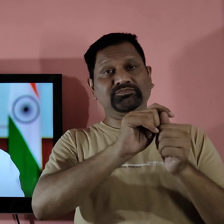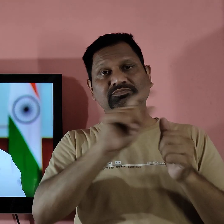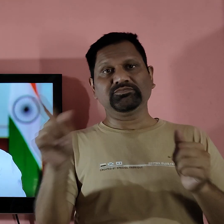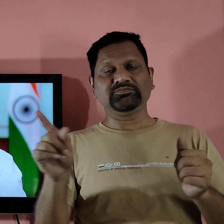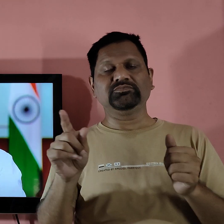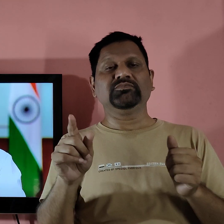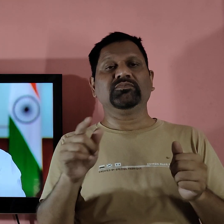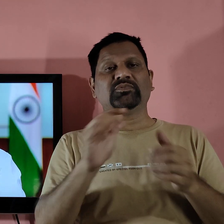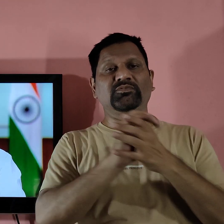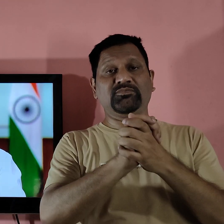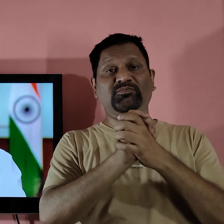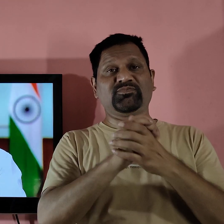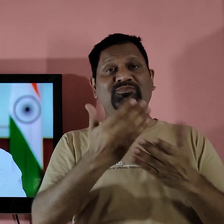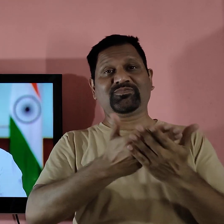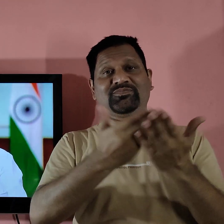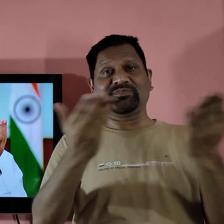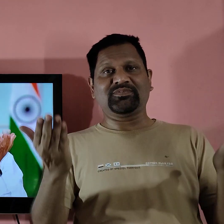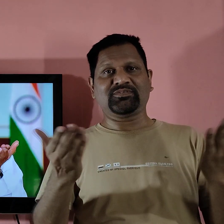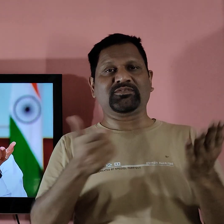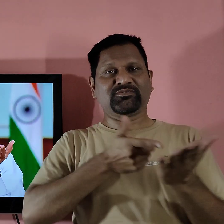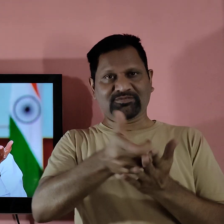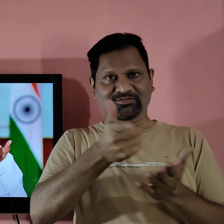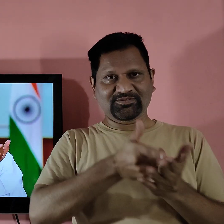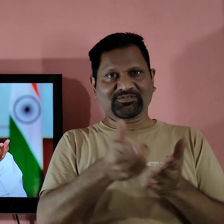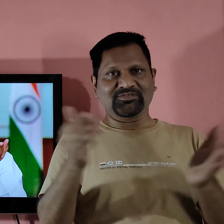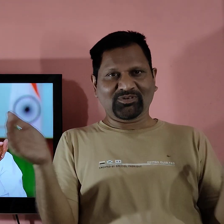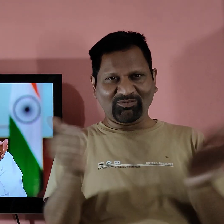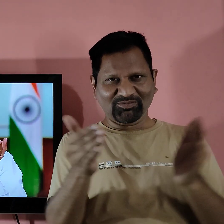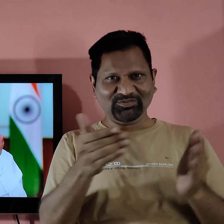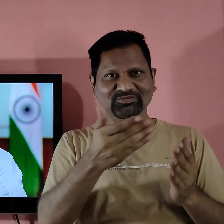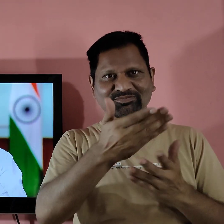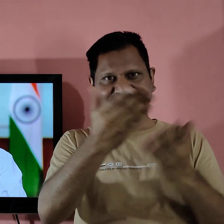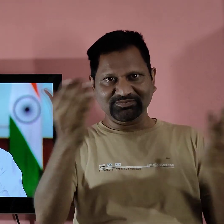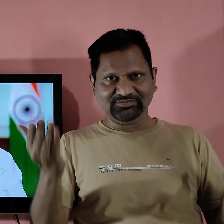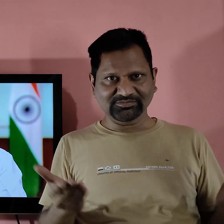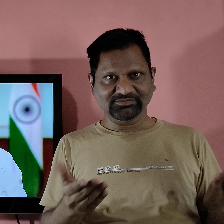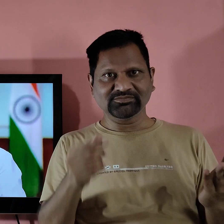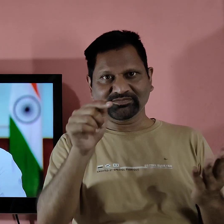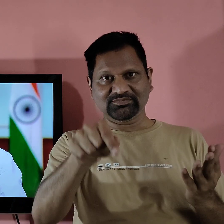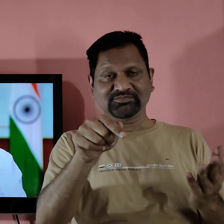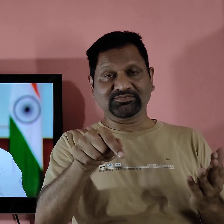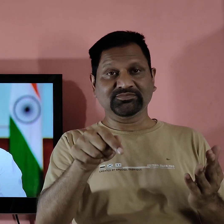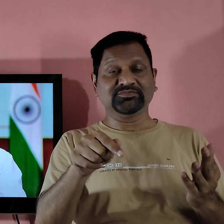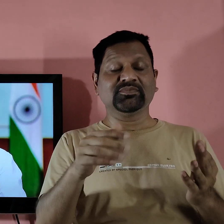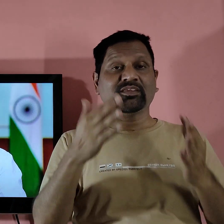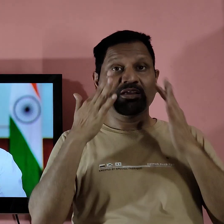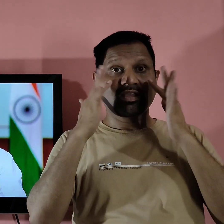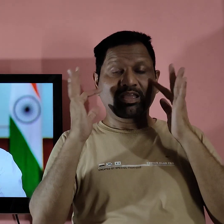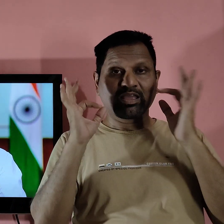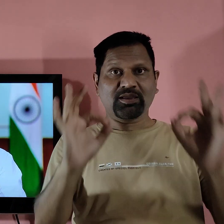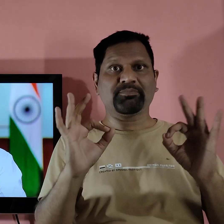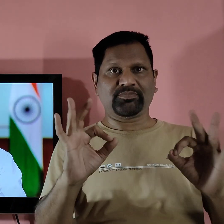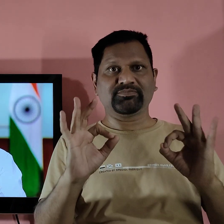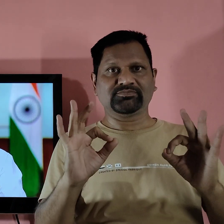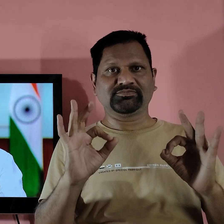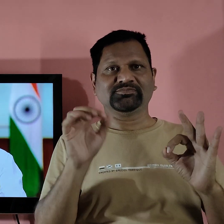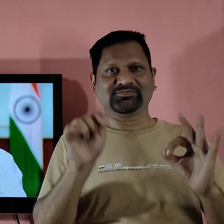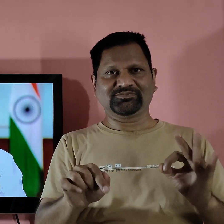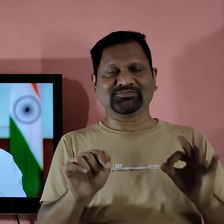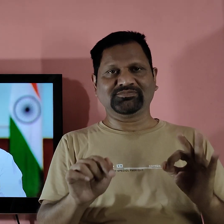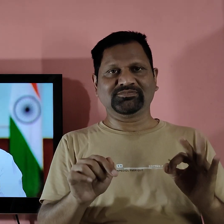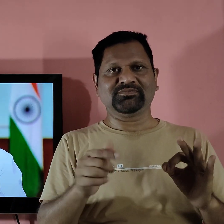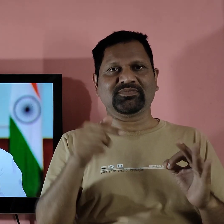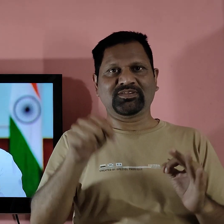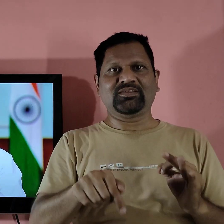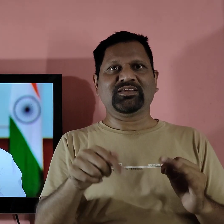सभी साथियों को पंचायत राज की इस महत्वपूर्ण पंचायत